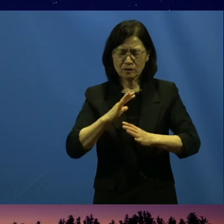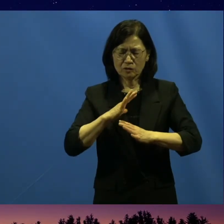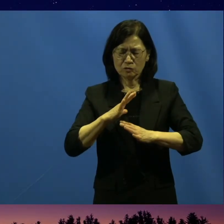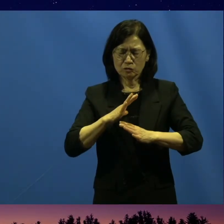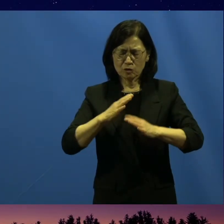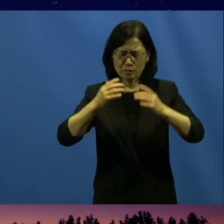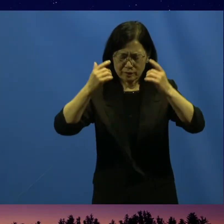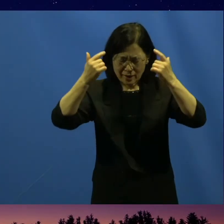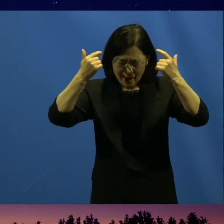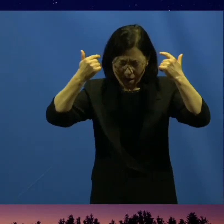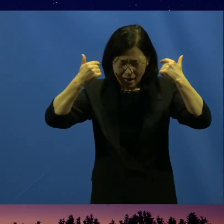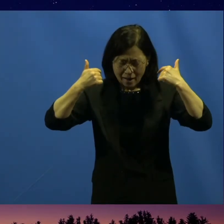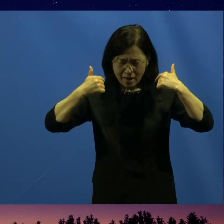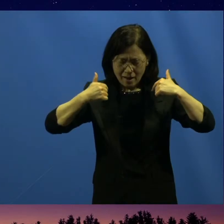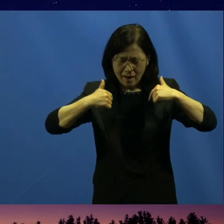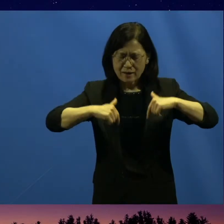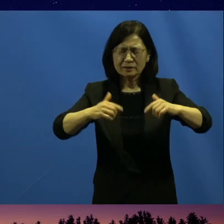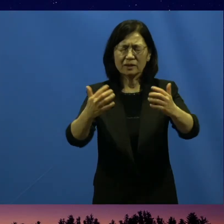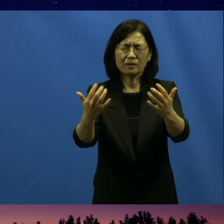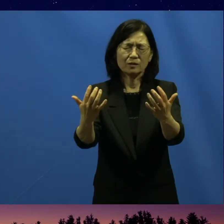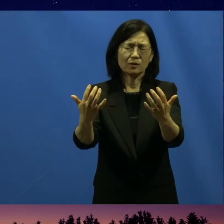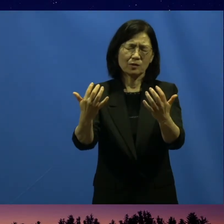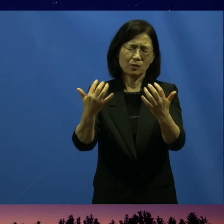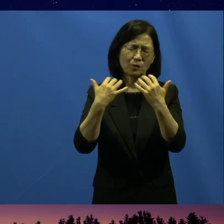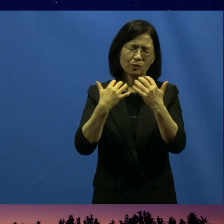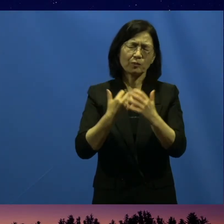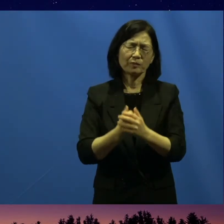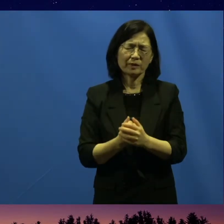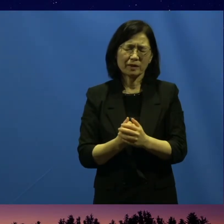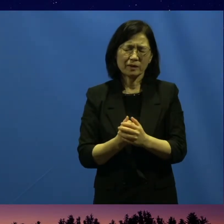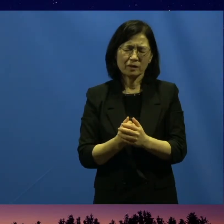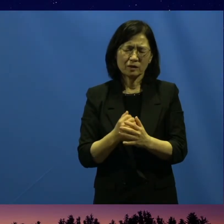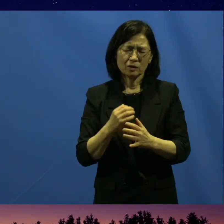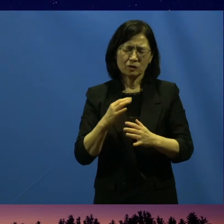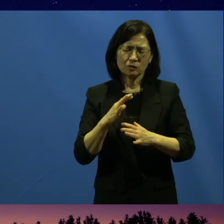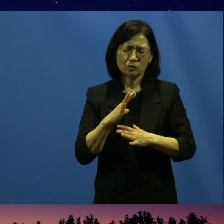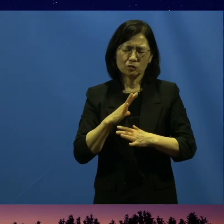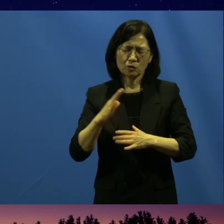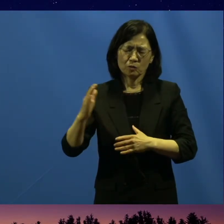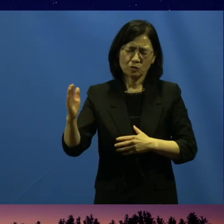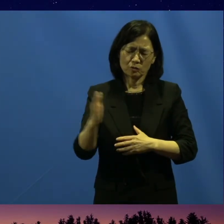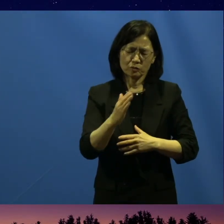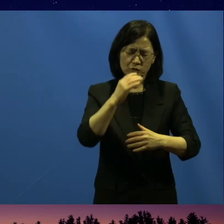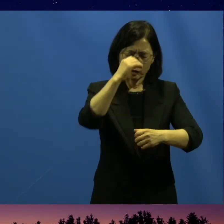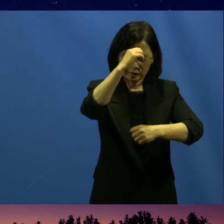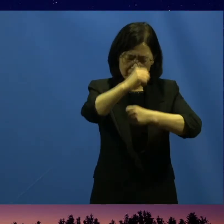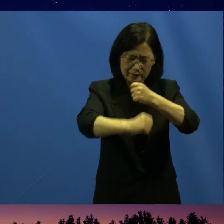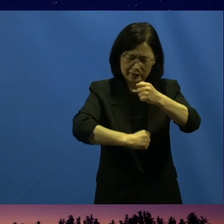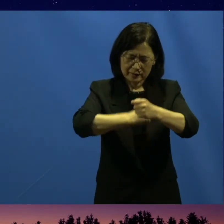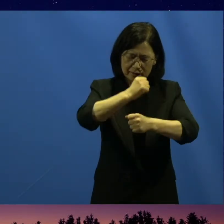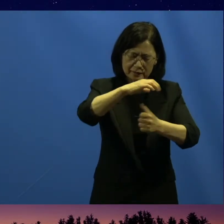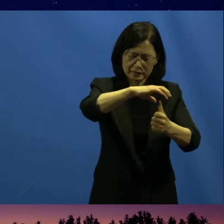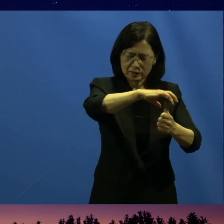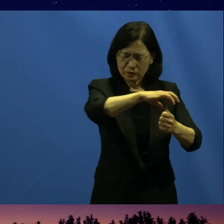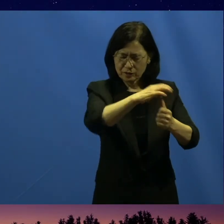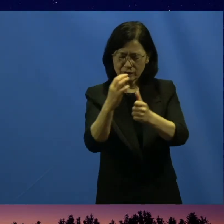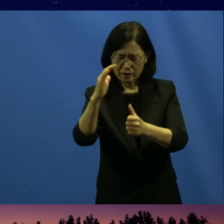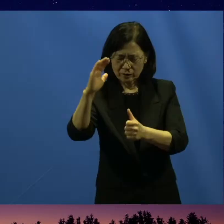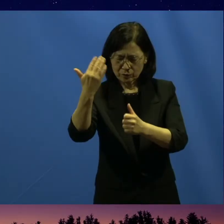따라다니는 너무도 민감한 주제입니다. 이 두려움으로부터 오늘 자유케 되는 은혜를 허락하여